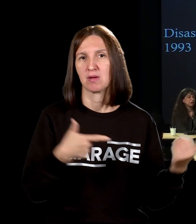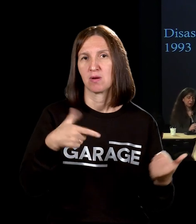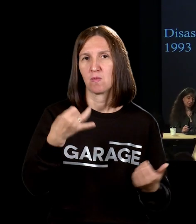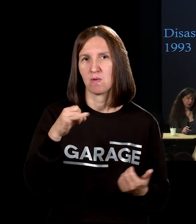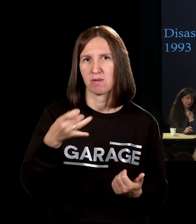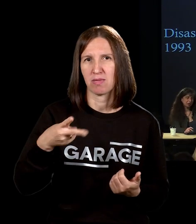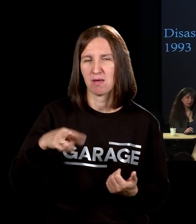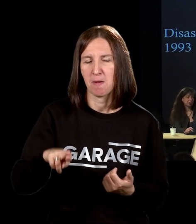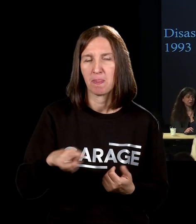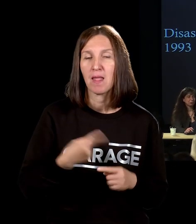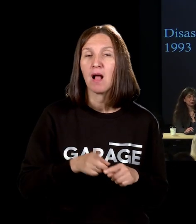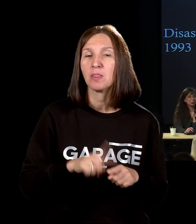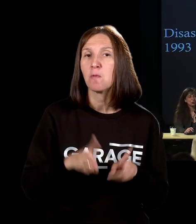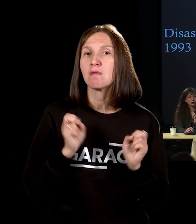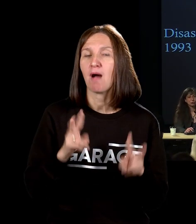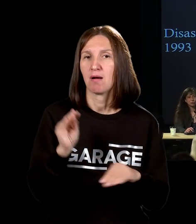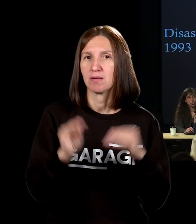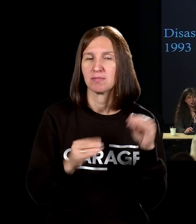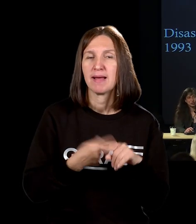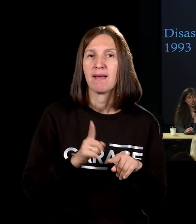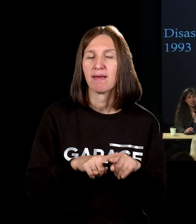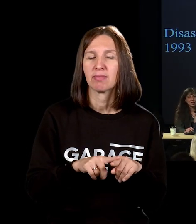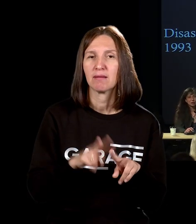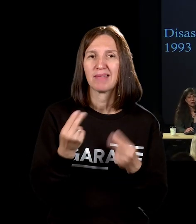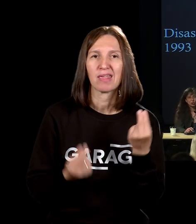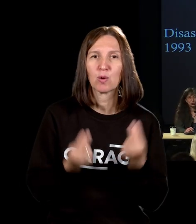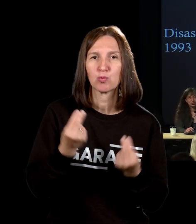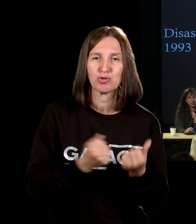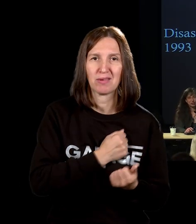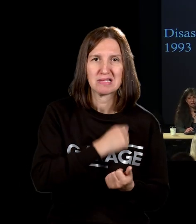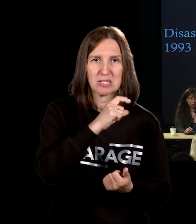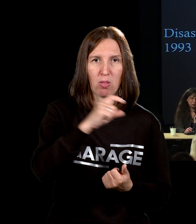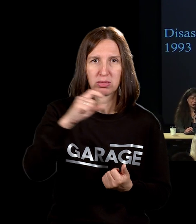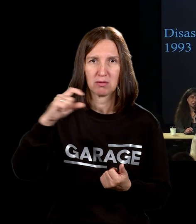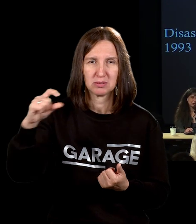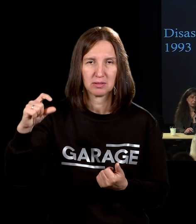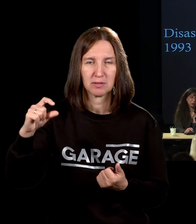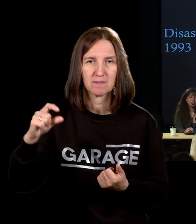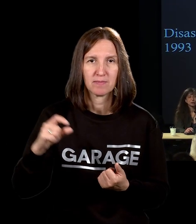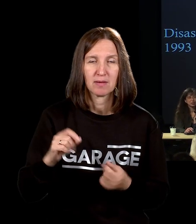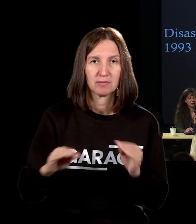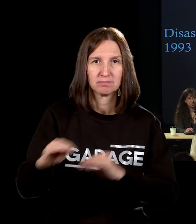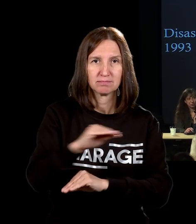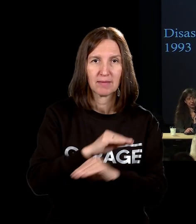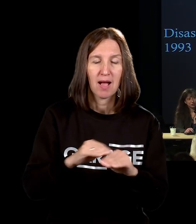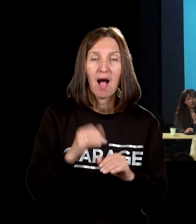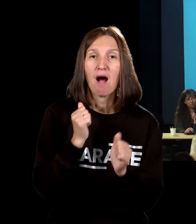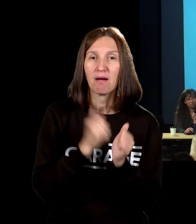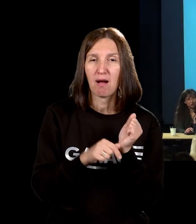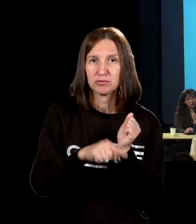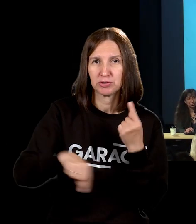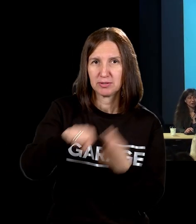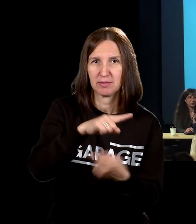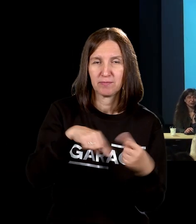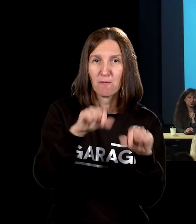ужасы войны в формате вот таких вот крошечных, да, игрушечных солдатиков, как бы игрушечных солдатиков, где, тем